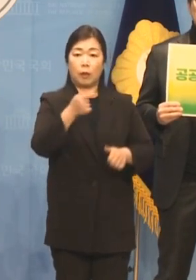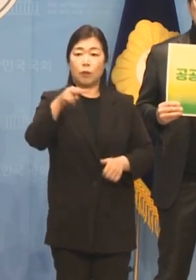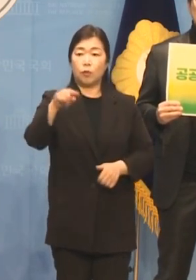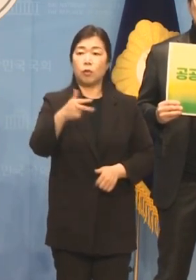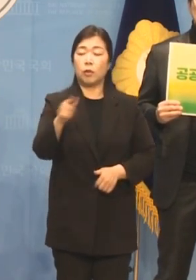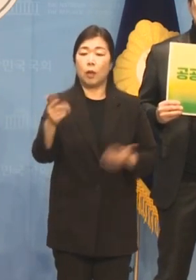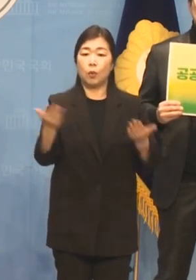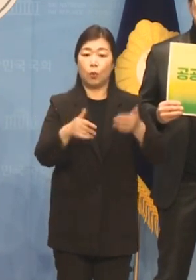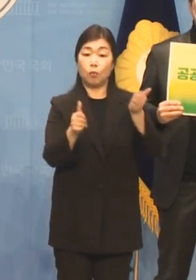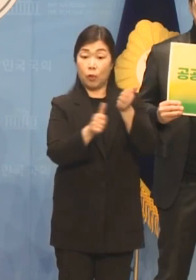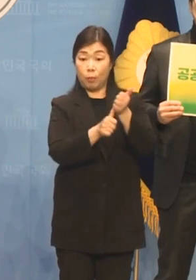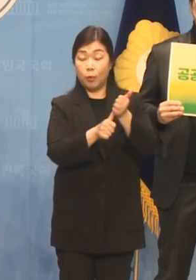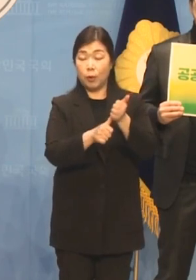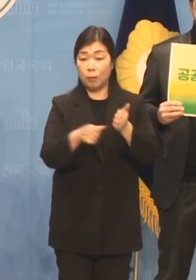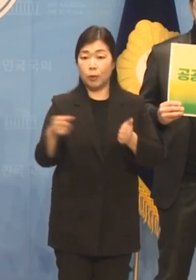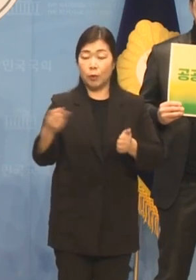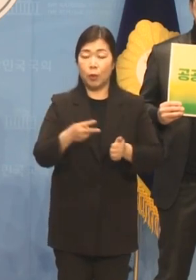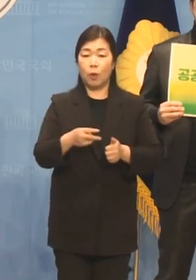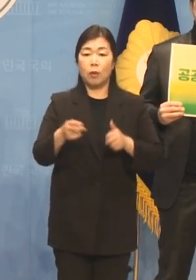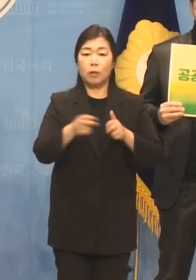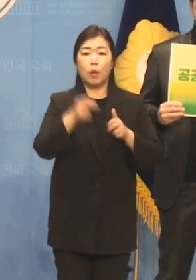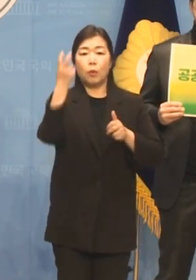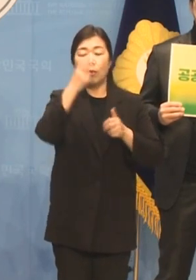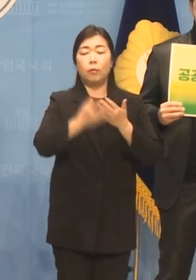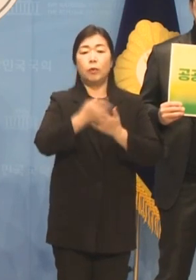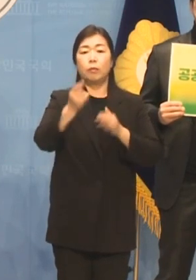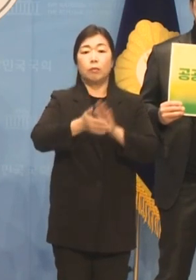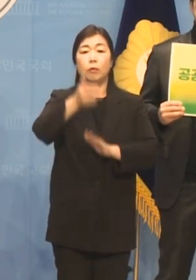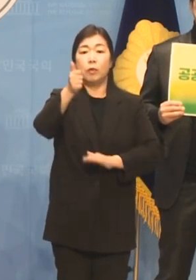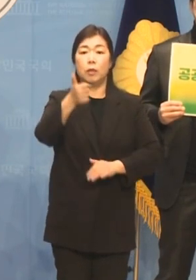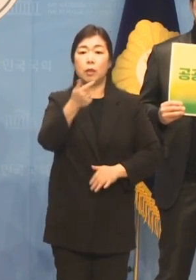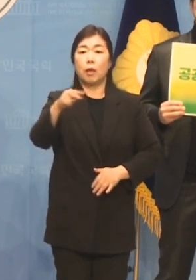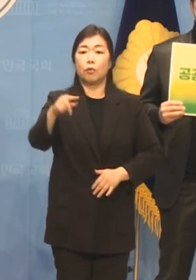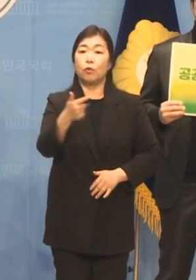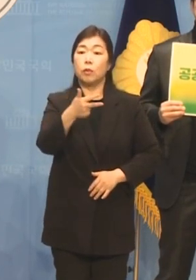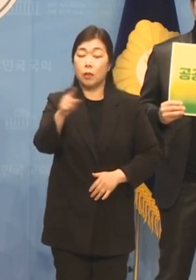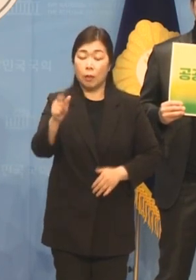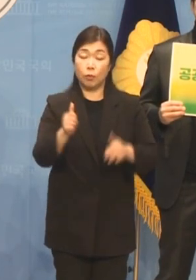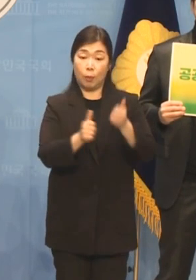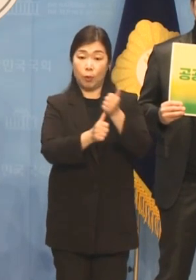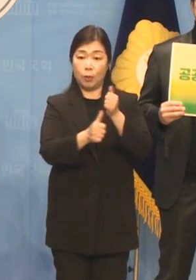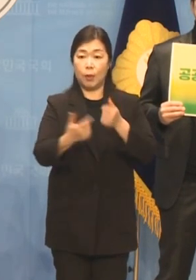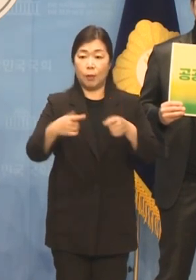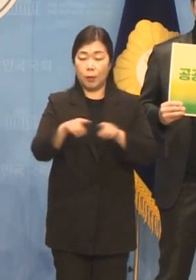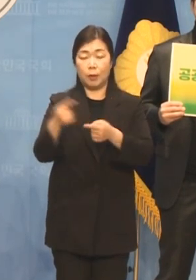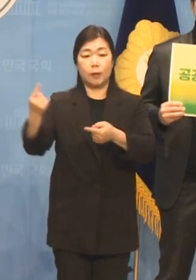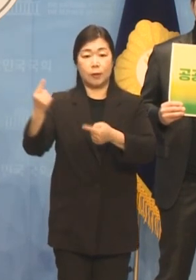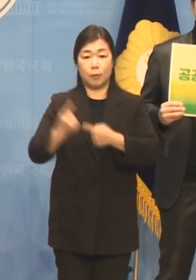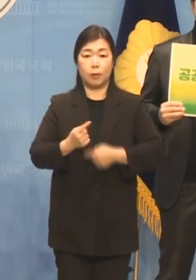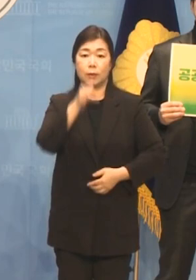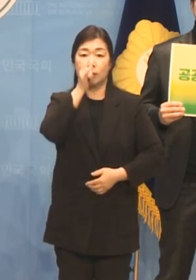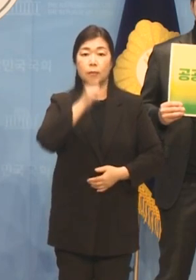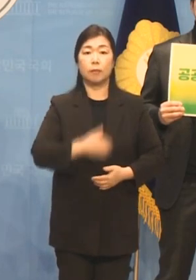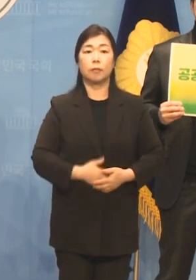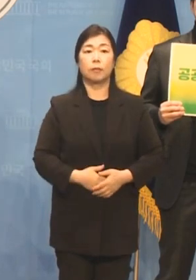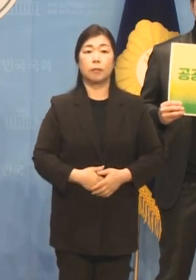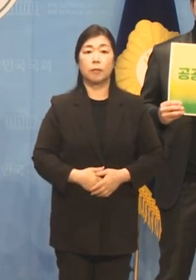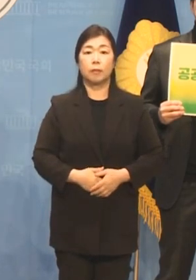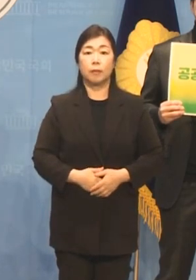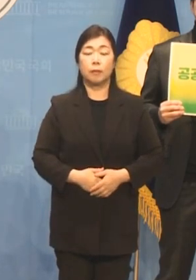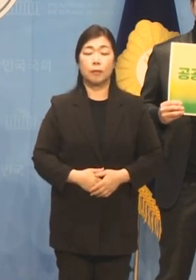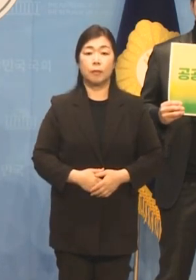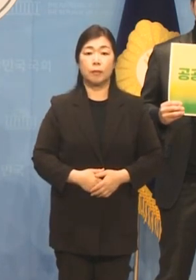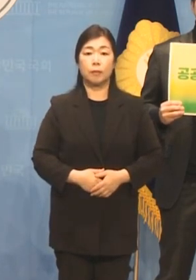노동 부대표님이자 또 의료 돌봄 통합본부장이신 나순자 부대표님도 참석하셨습니다. 네,